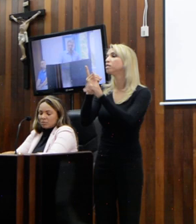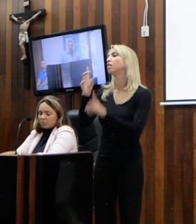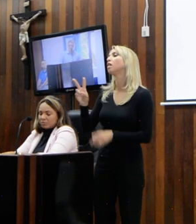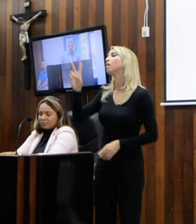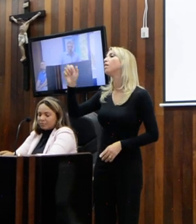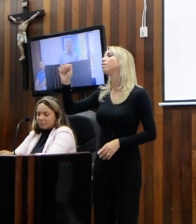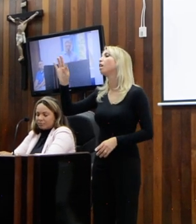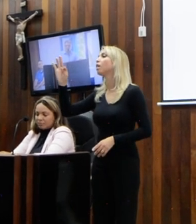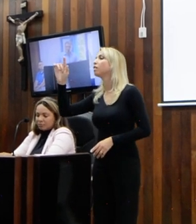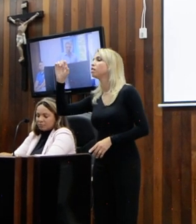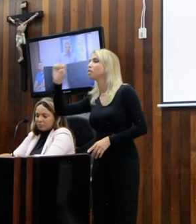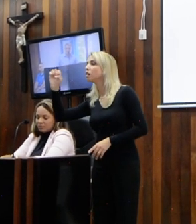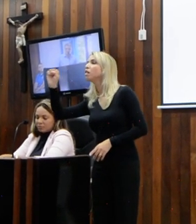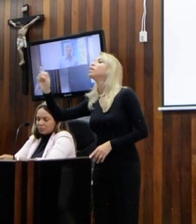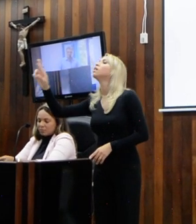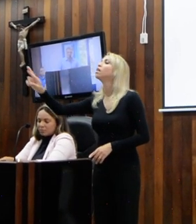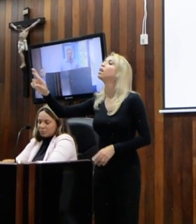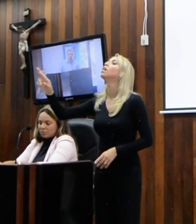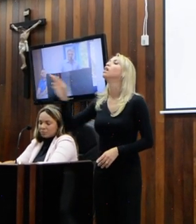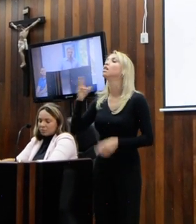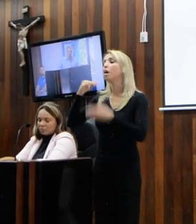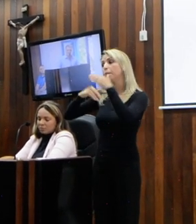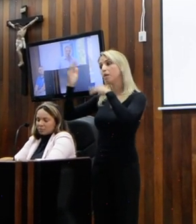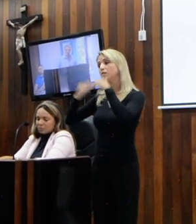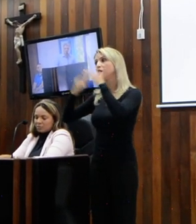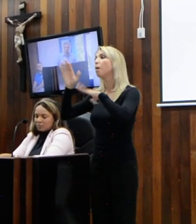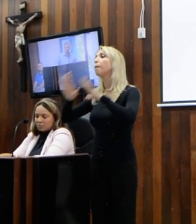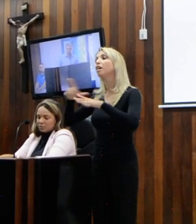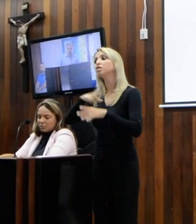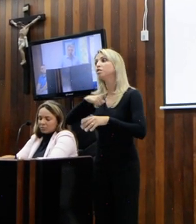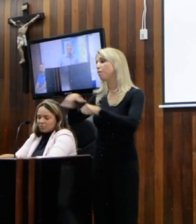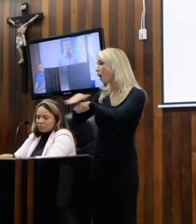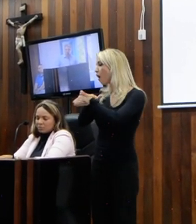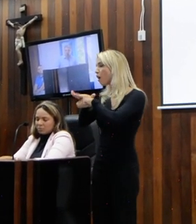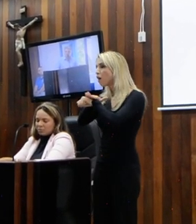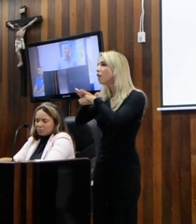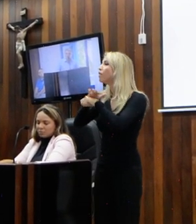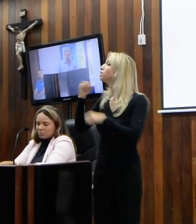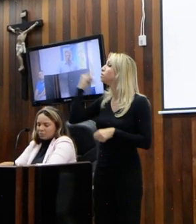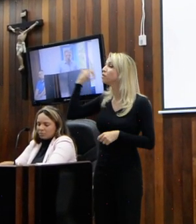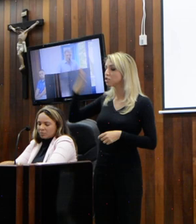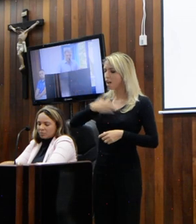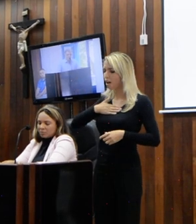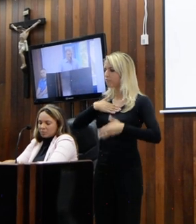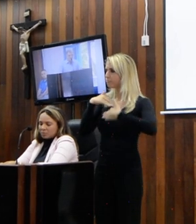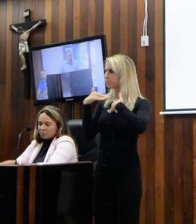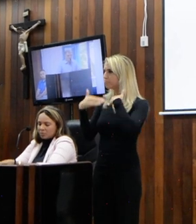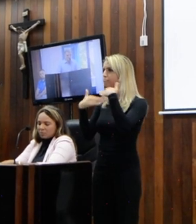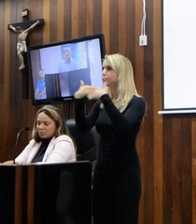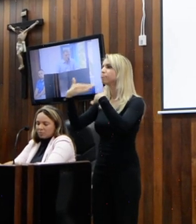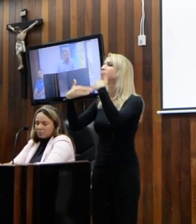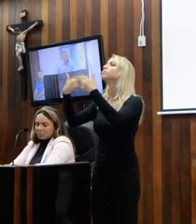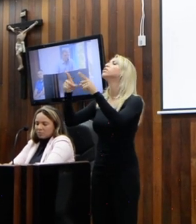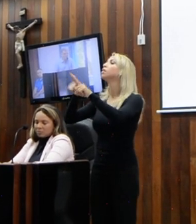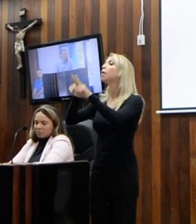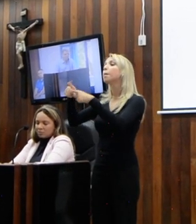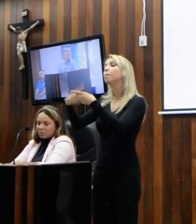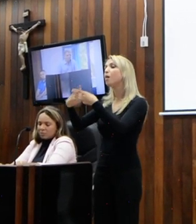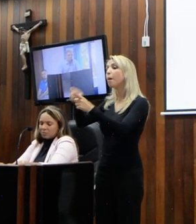Walter e que me fez crescer muito como político, pelo conhecimento que ele